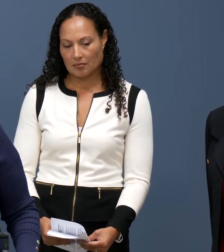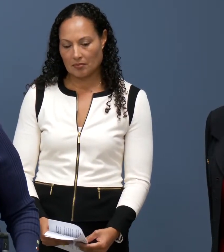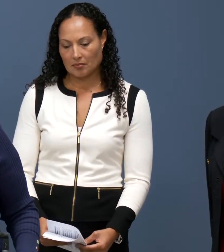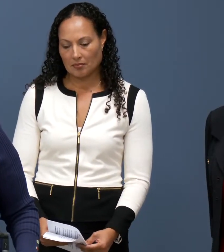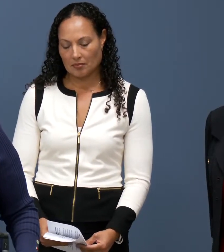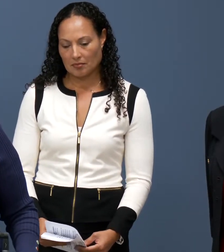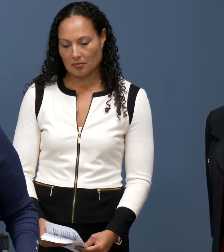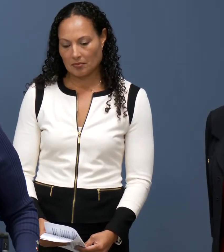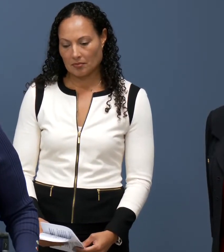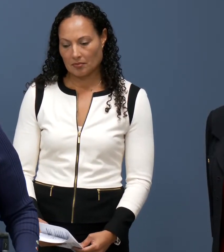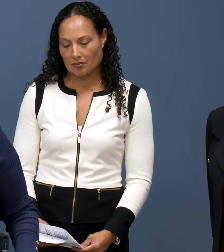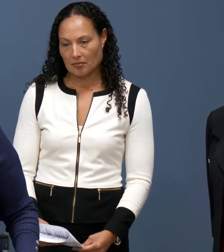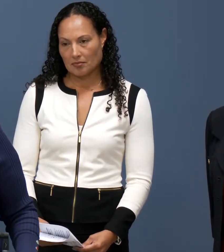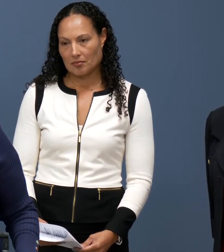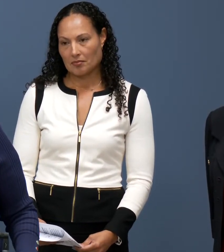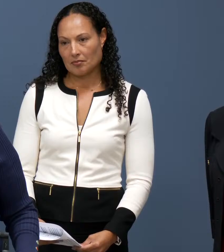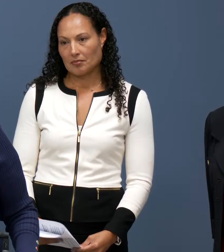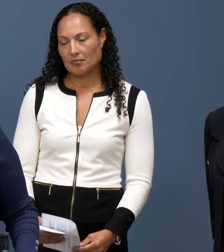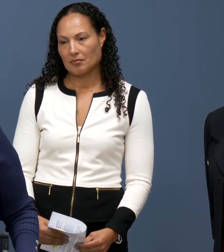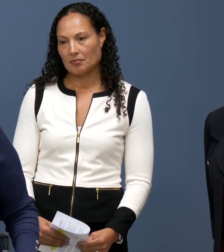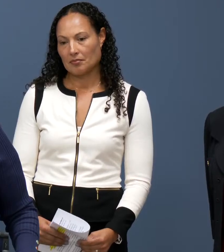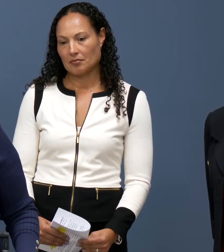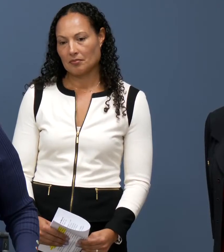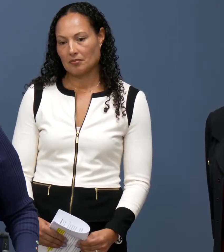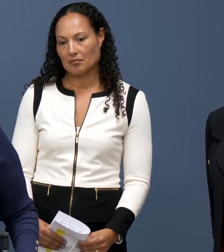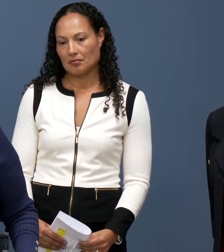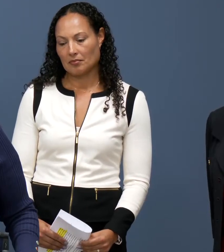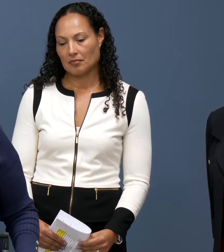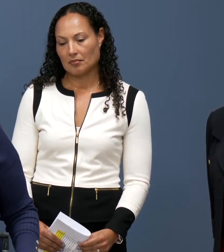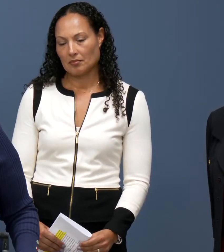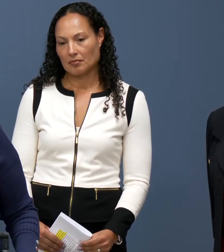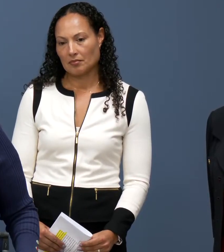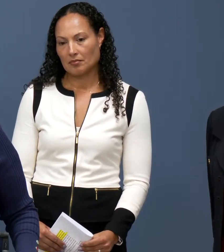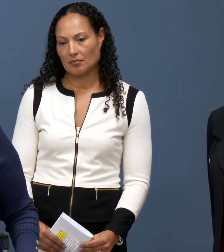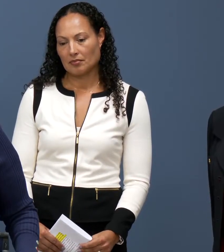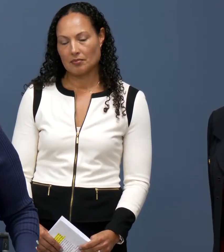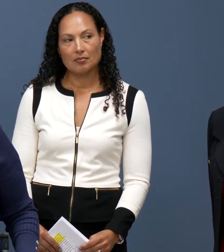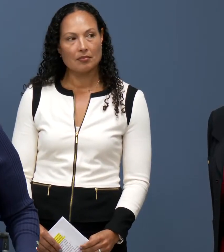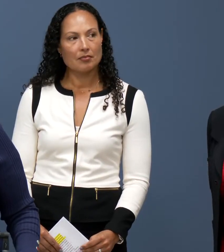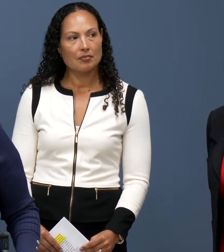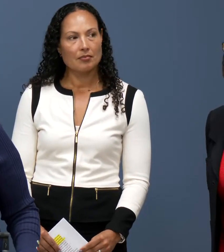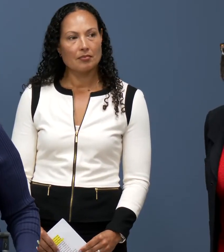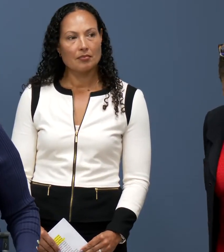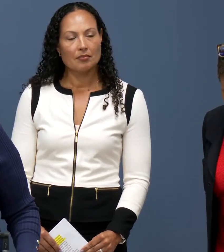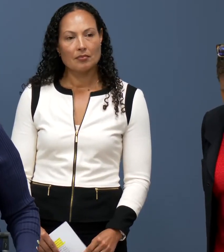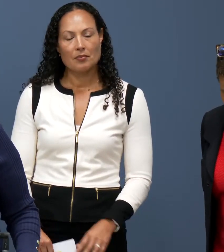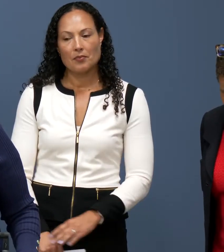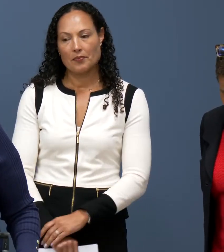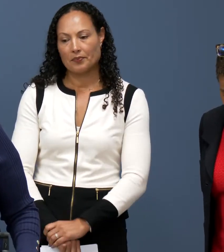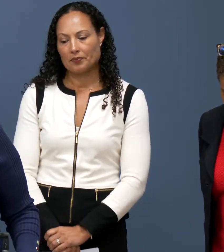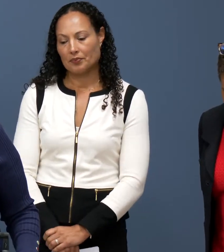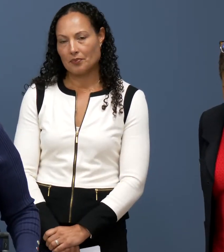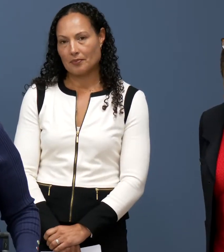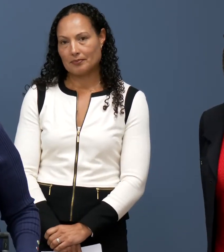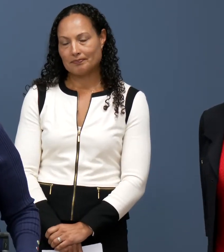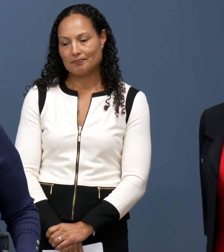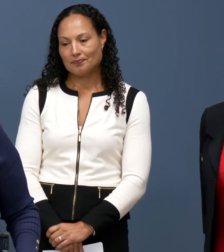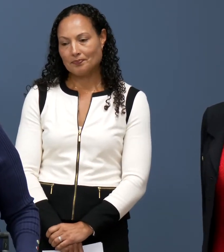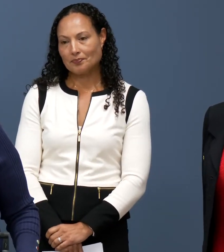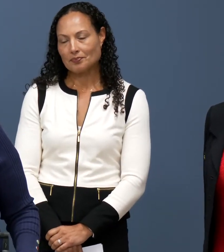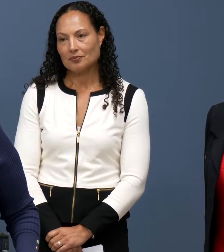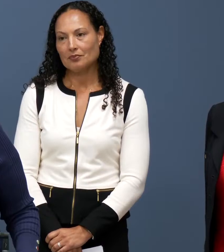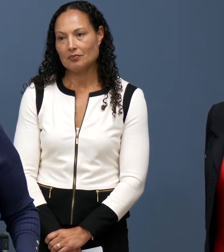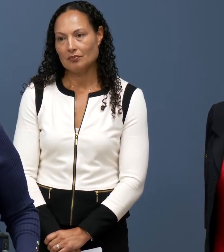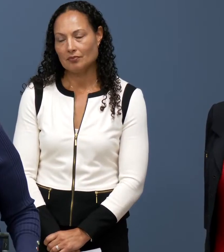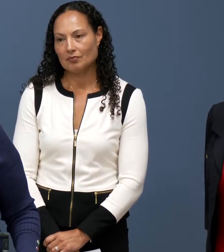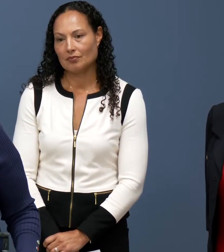trabajo que están haciendo el Departamento de Salud y los departamentos de toda la ciudad está comenzando a cambiar la tendencia, pero no se